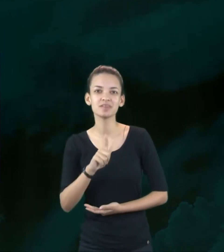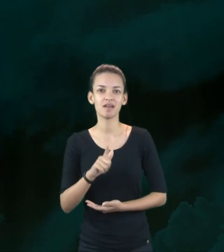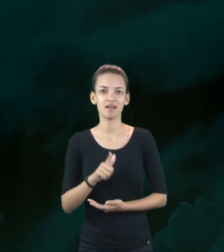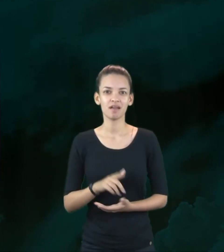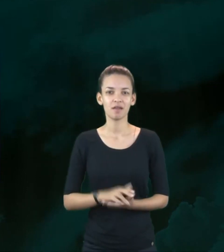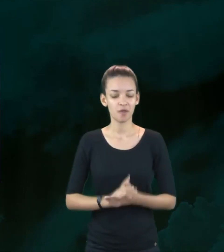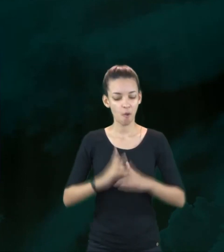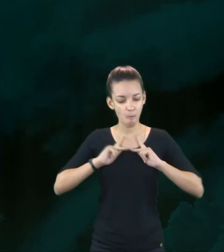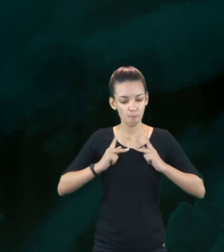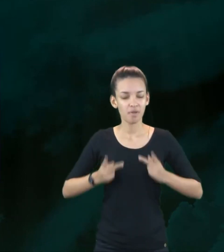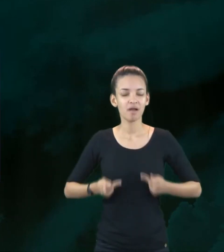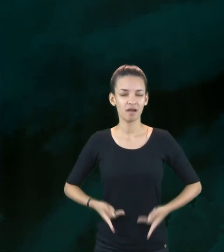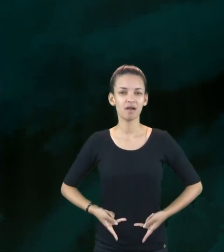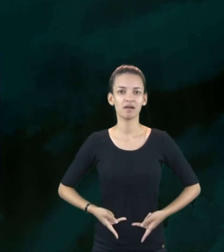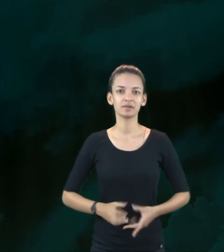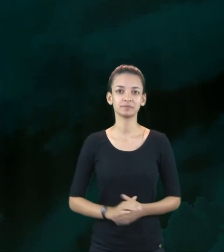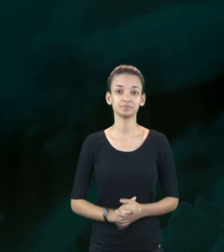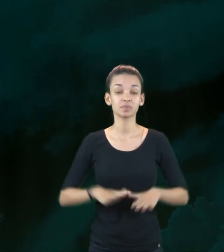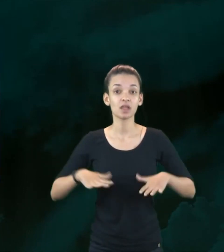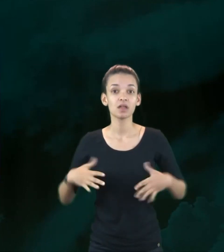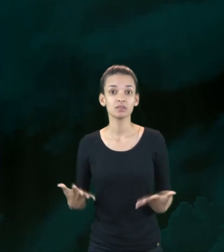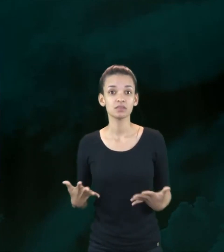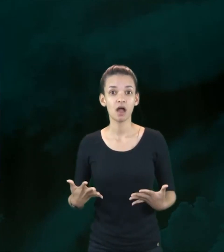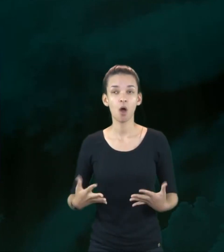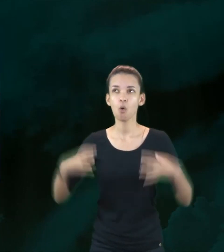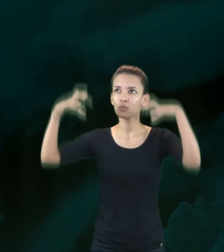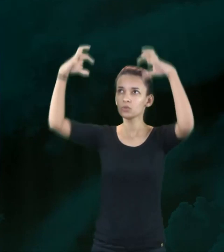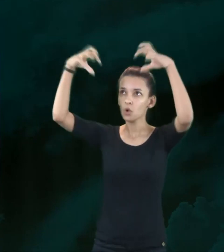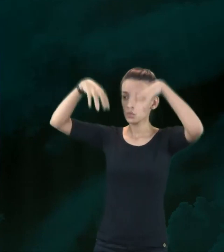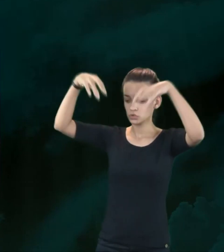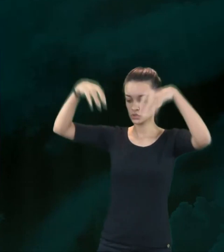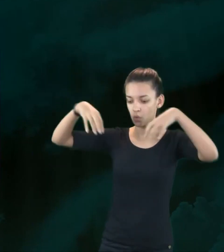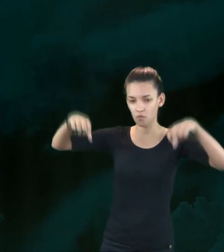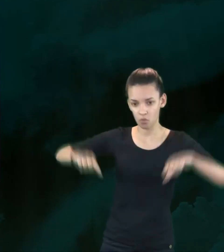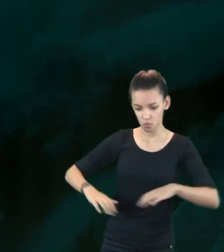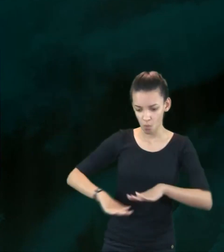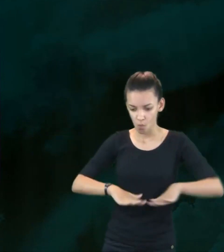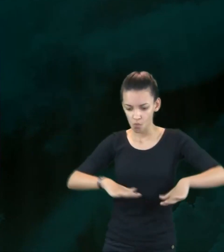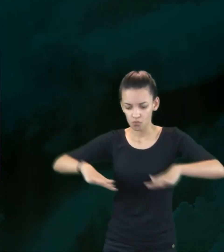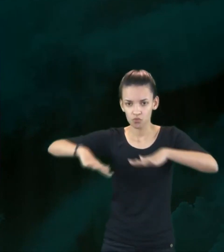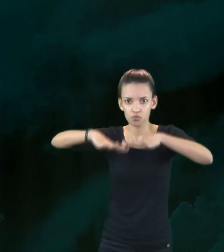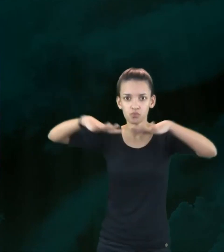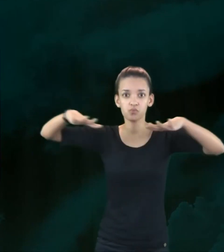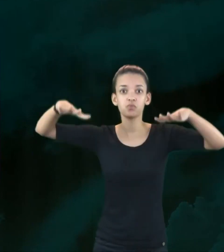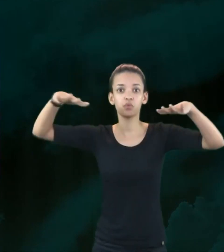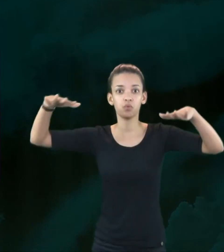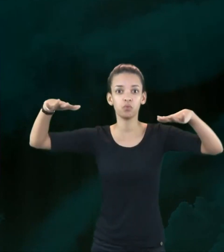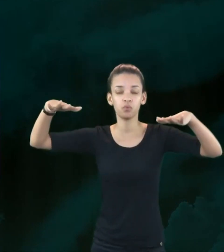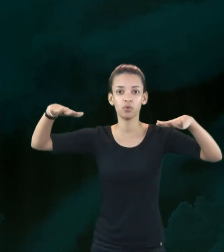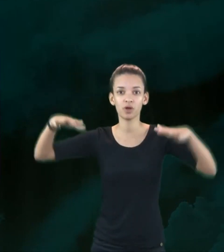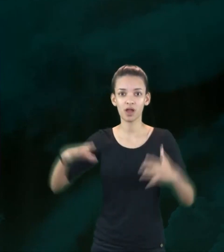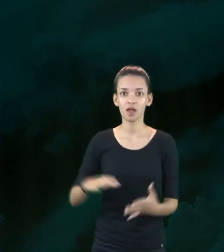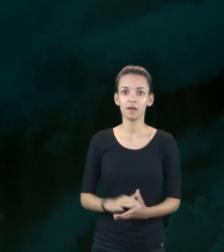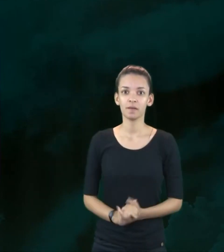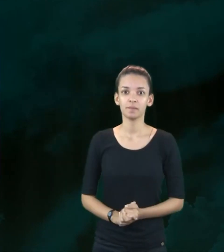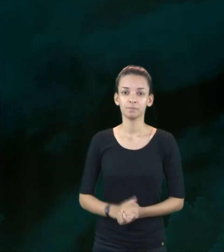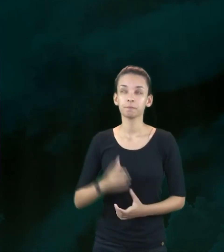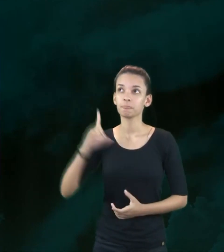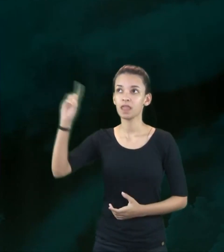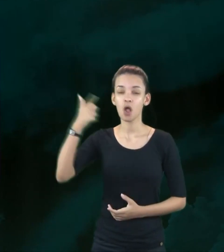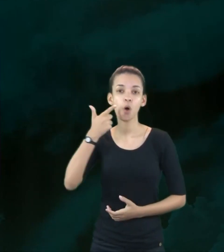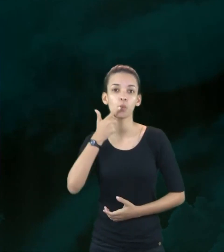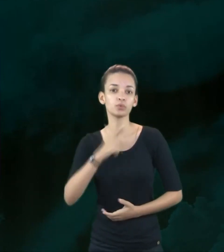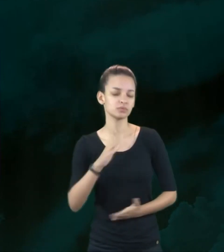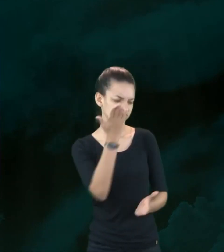através do dilúvio, Deus então acabou com essa contaminação, e Deus salvou uma família de raça